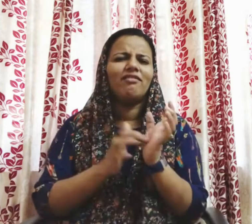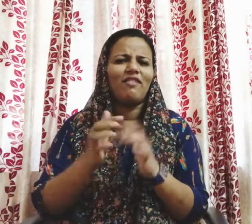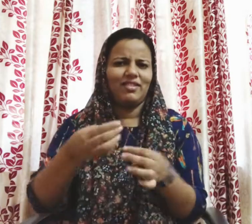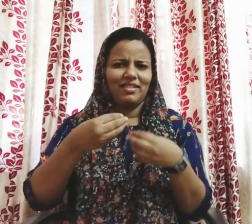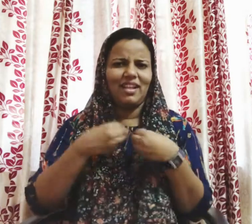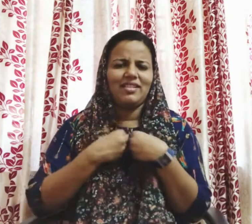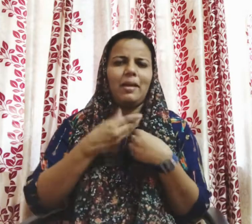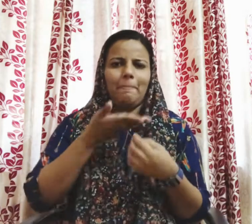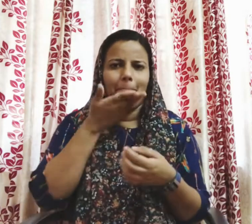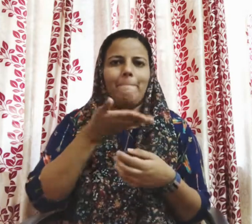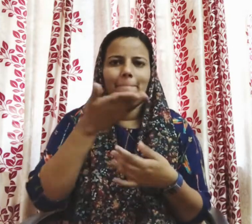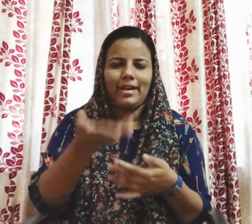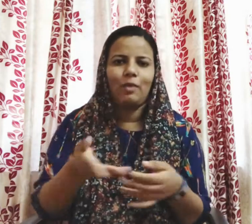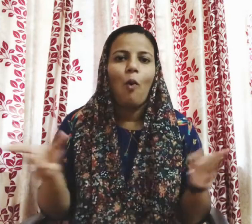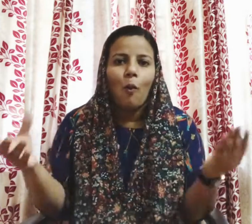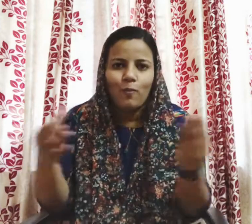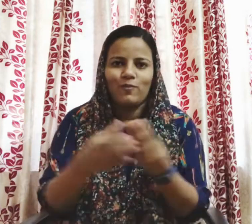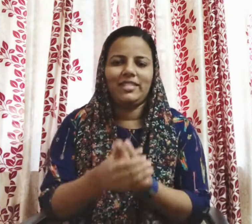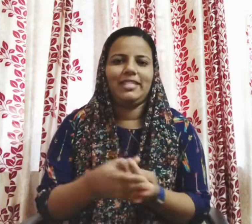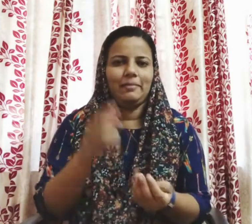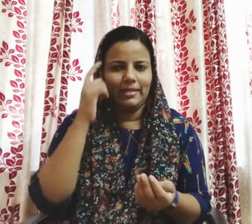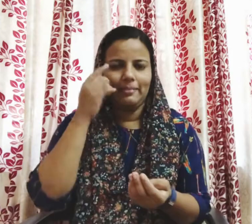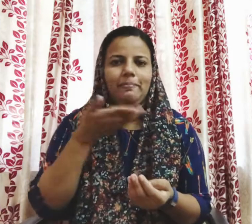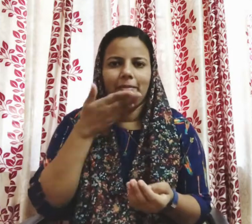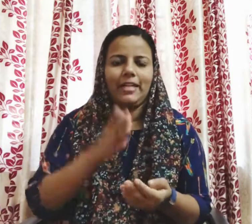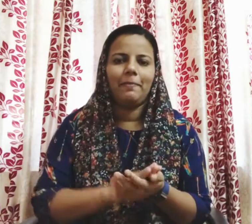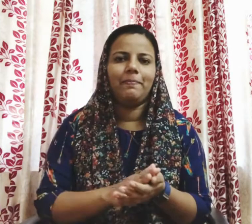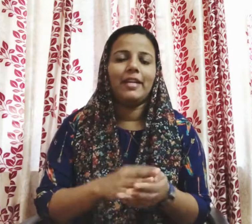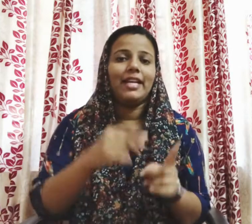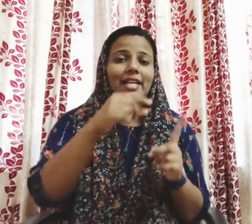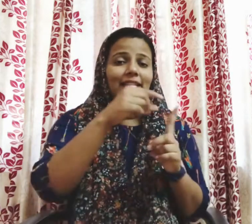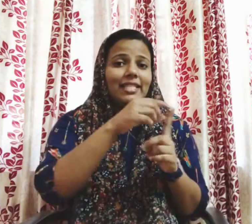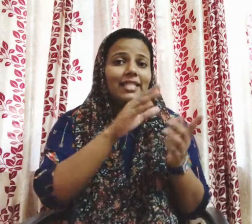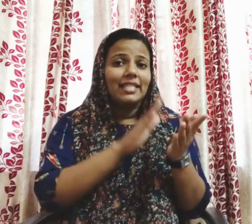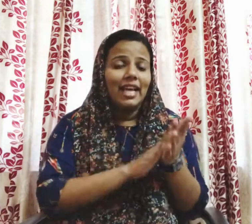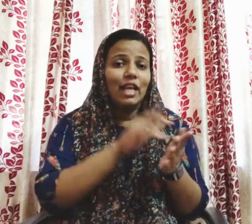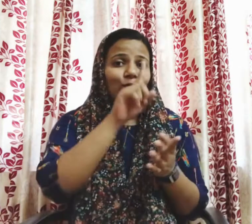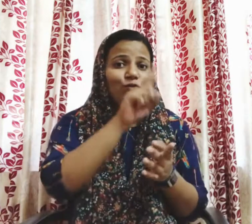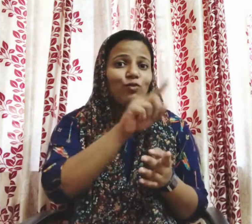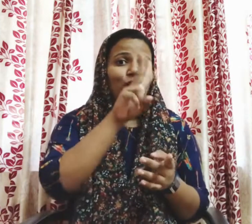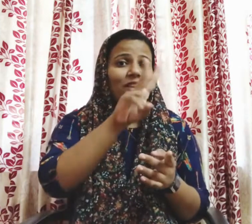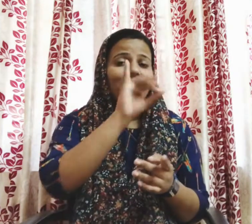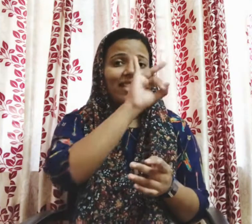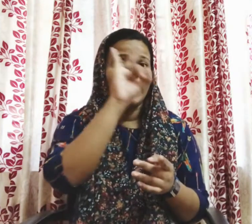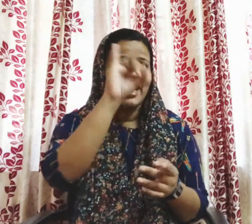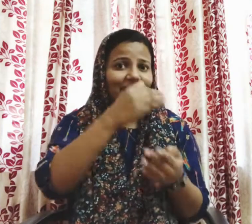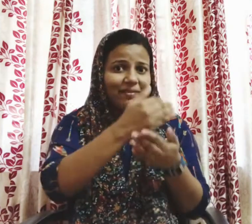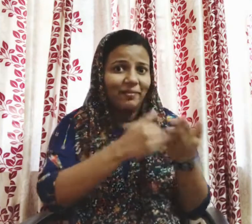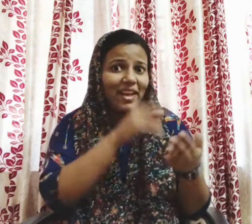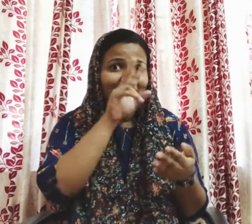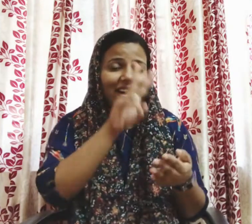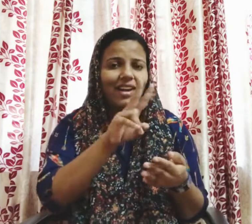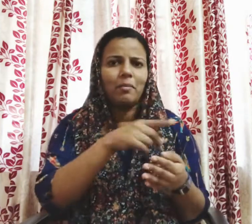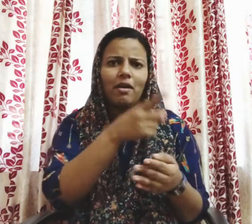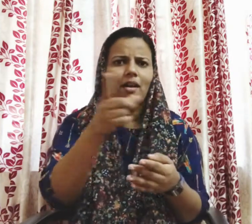എൻ്റെ ഹൃദയത്തിൽ തന്ന ഒരു ആലോചന നമ്മൾ ഒരുമിച്ച് ചിന്തിക്കാൻ ആഗ്രഹിക്കുന്നു. സങ്കീർത്തനങ്ങൾ 127 രണ്ടാമത്തെ ഭാഗം.